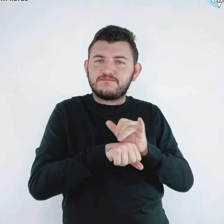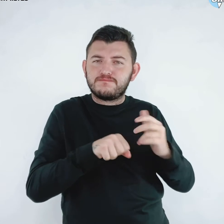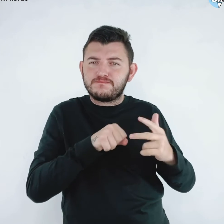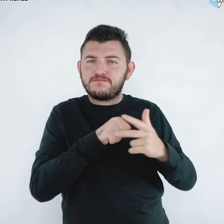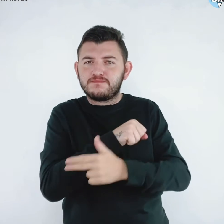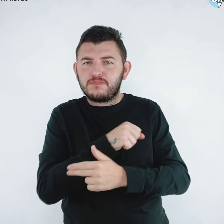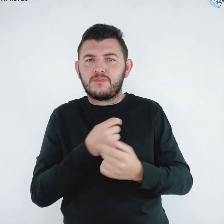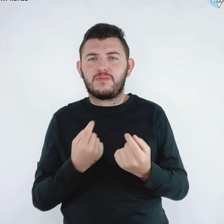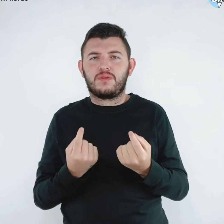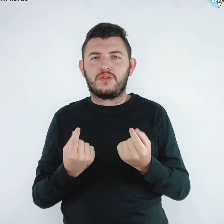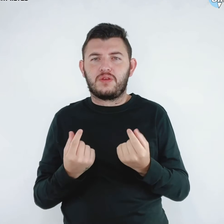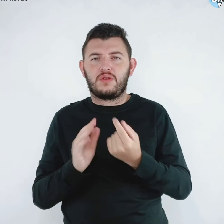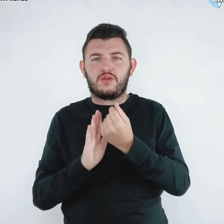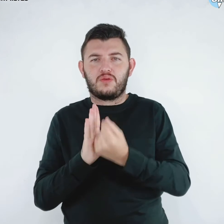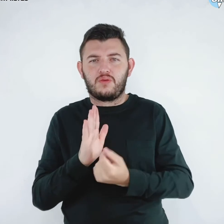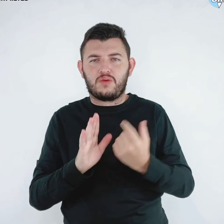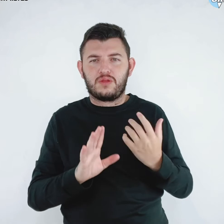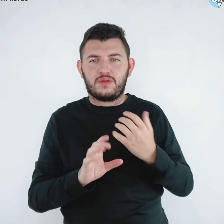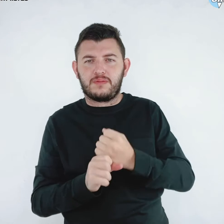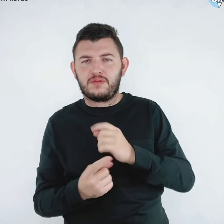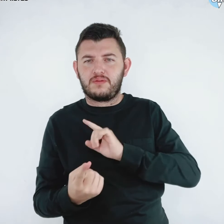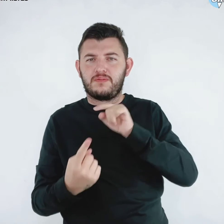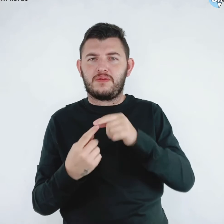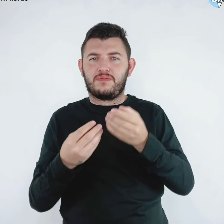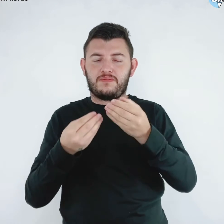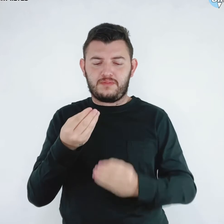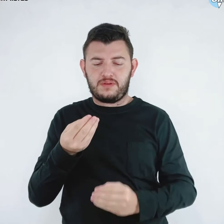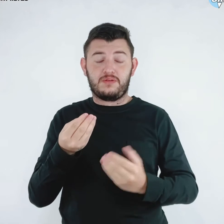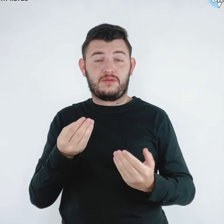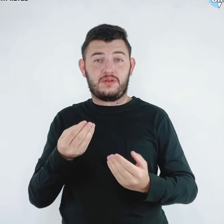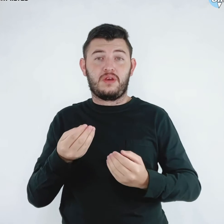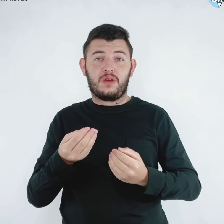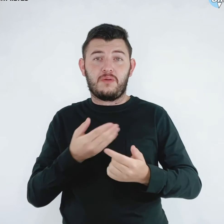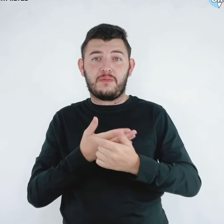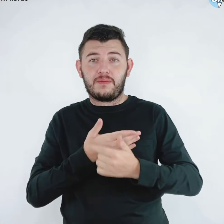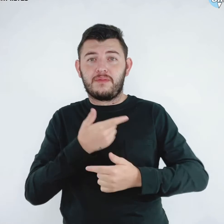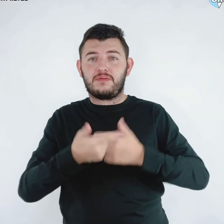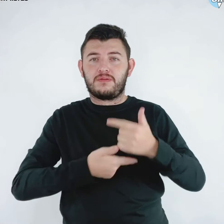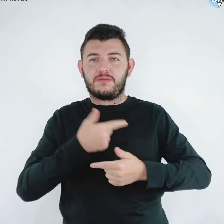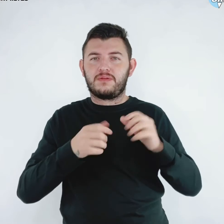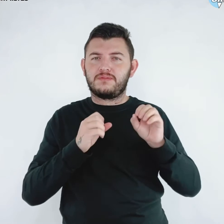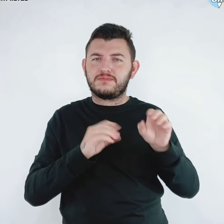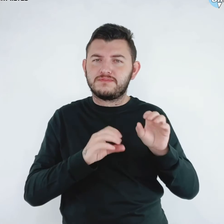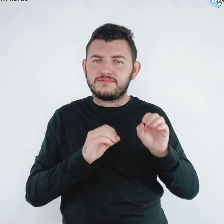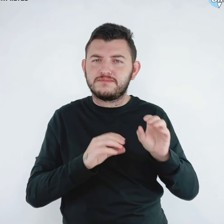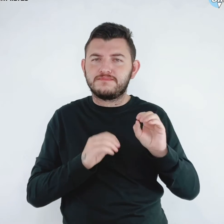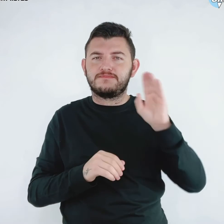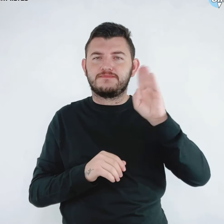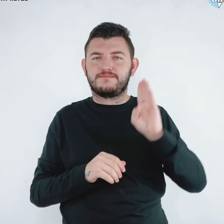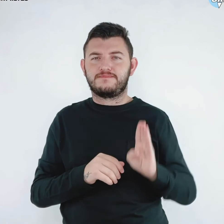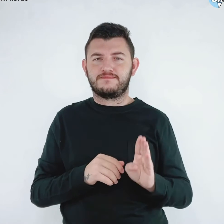público para inviabilizar a função educação do Estado brasileiro.